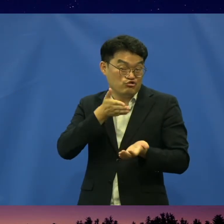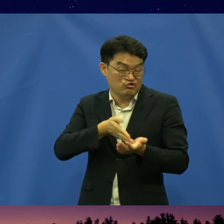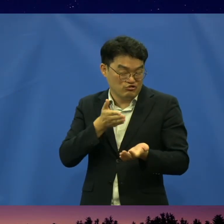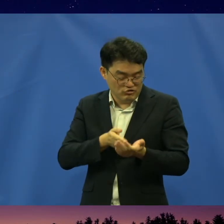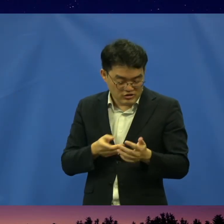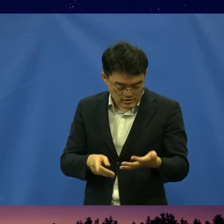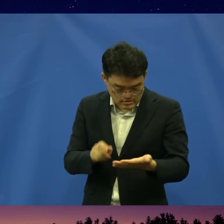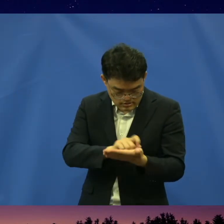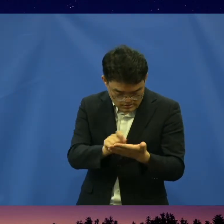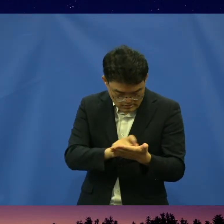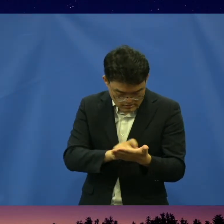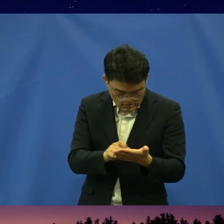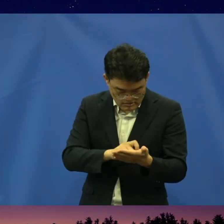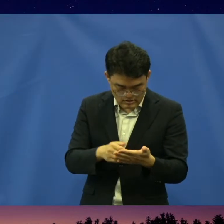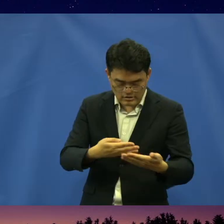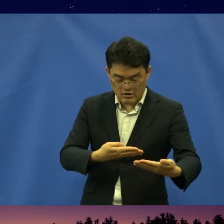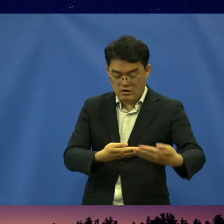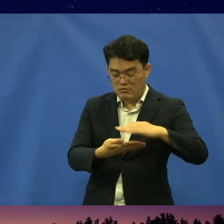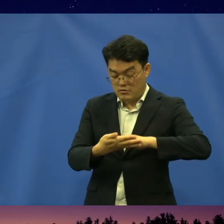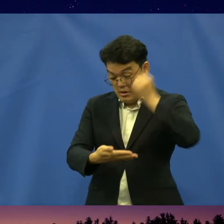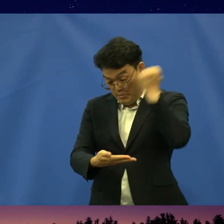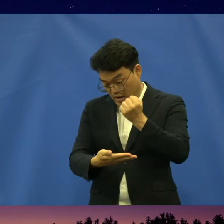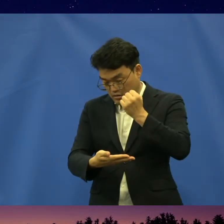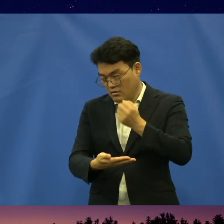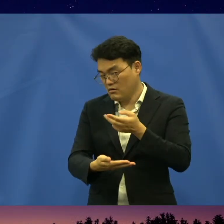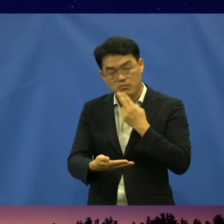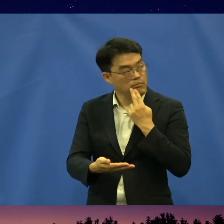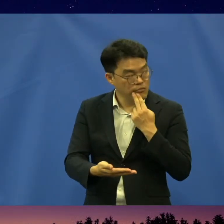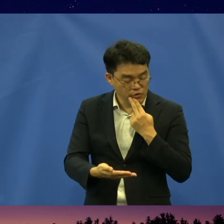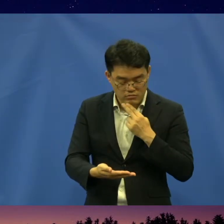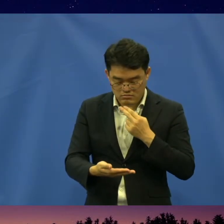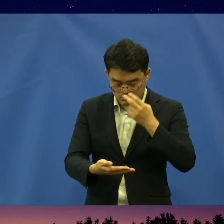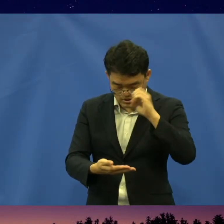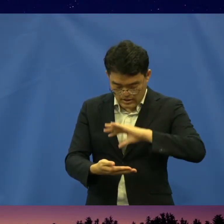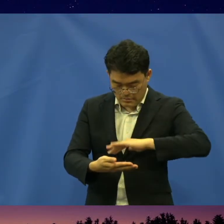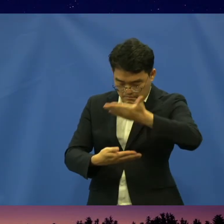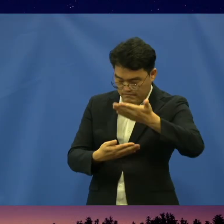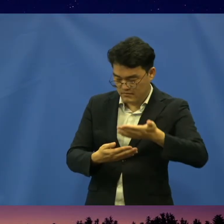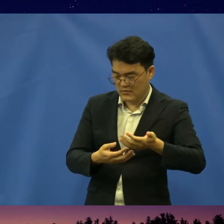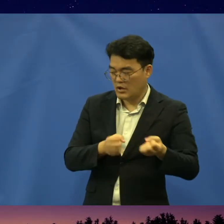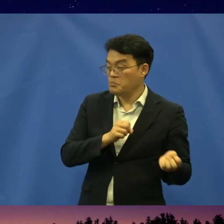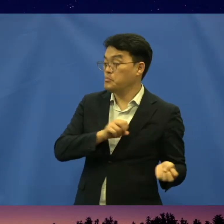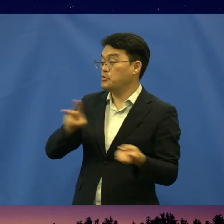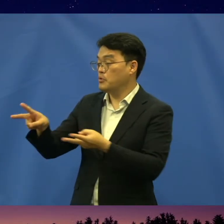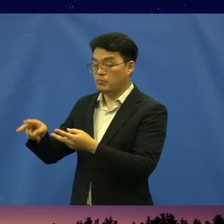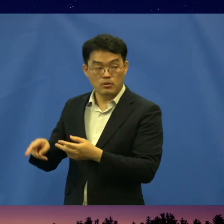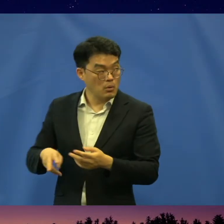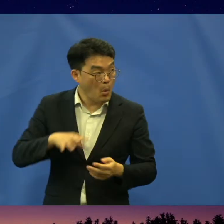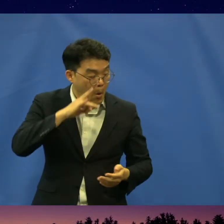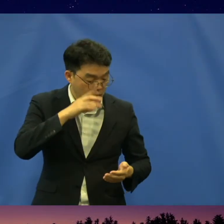사람도 비슷한 말을 했다는 거예요. 이거 뭐예요? 느헤미야를 반란죄로 뒤집어 세워서 죽이려고 하는 거예요. 겁을 주고 있는